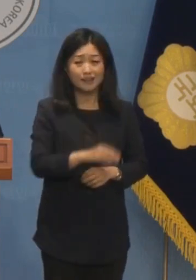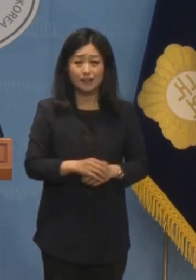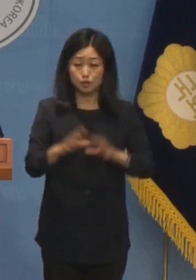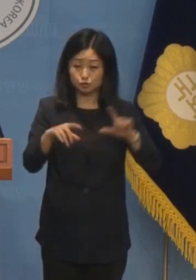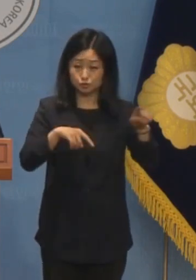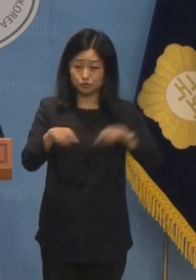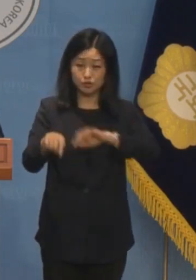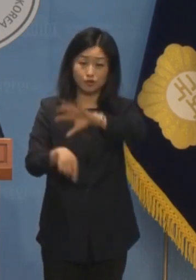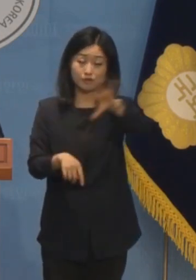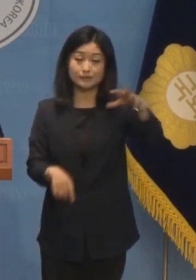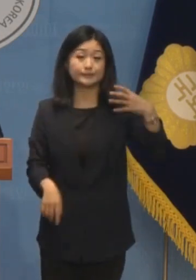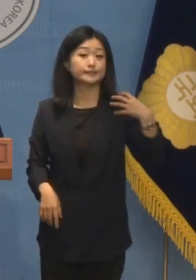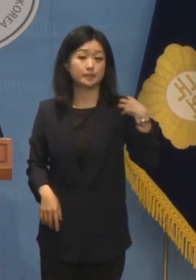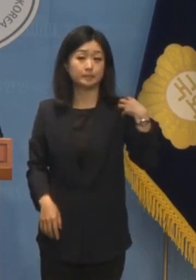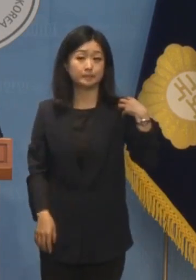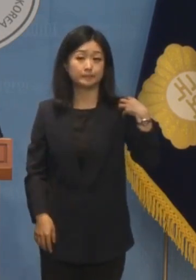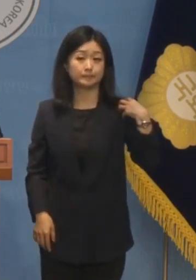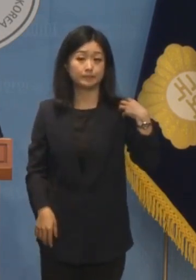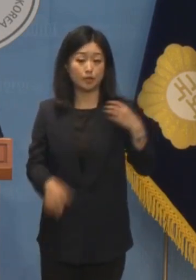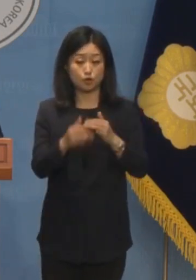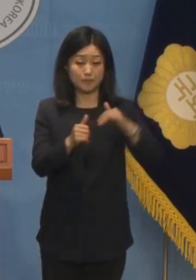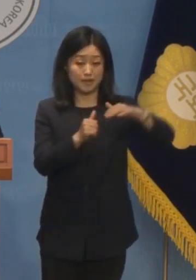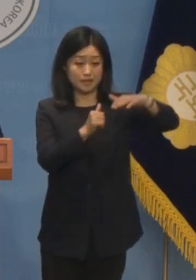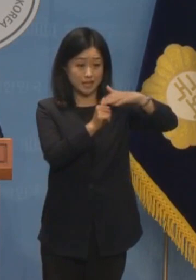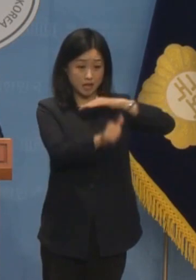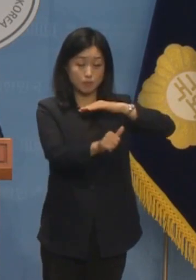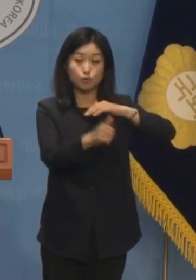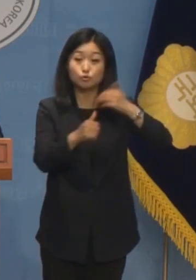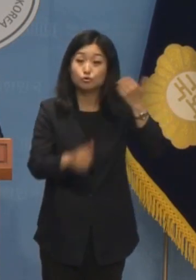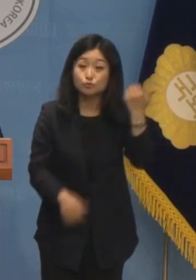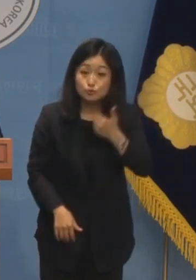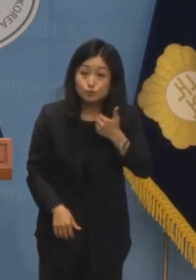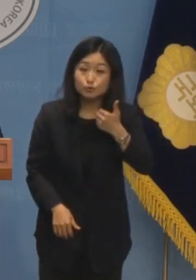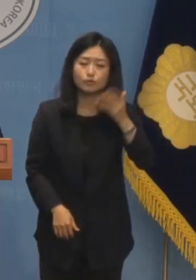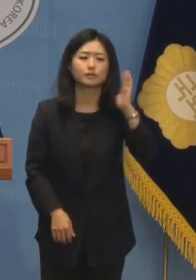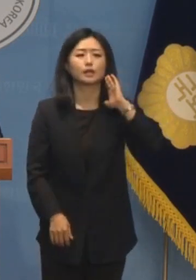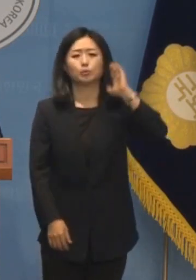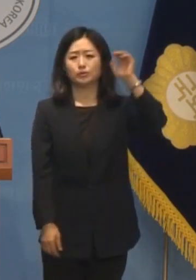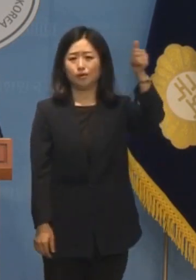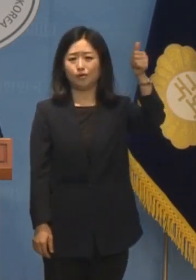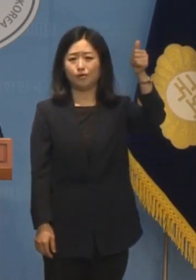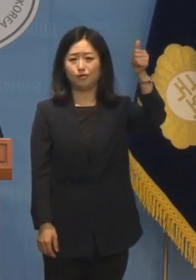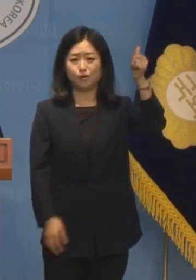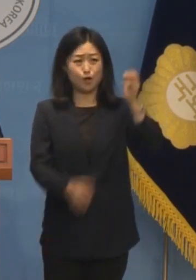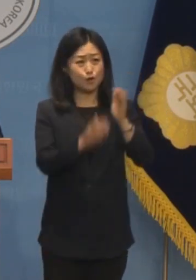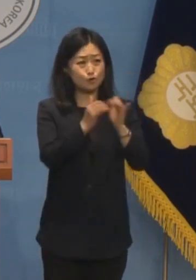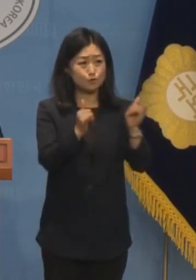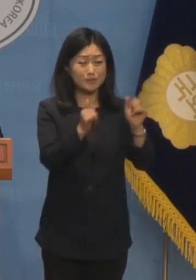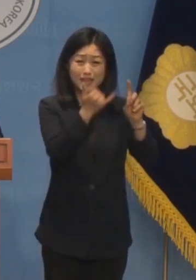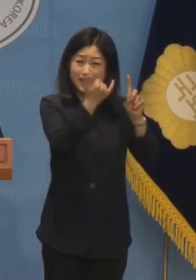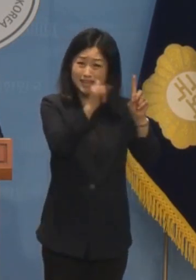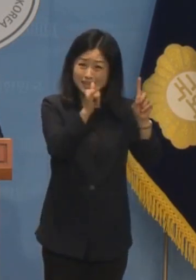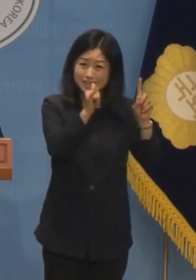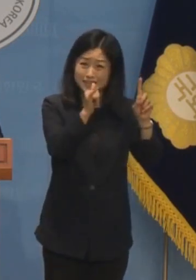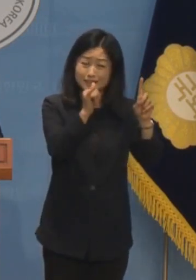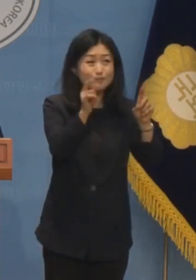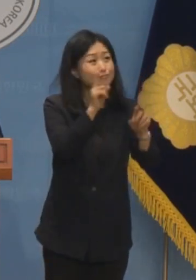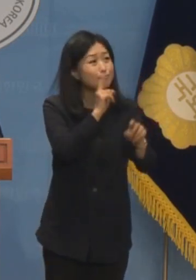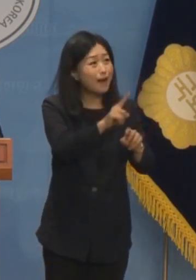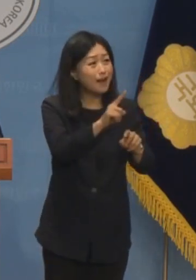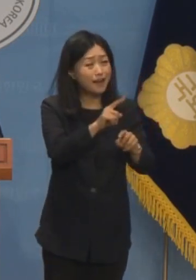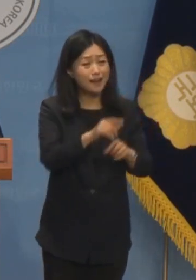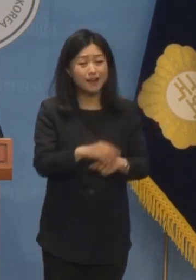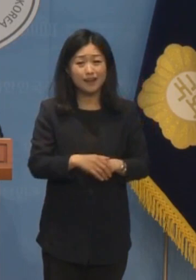국정을 책임지는 국민의 대표 대통령이 국민의 한 사람이 되겠다는 것은